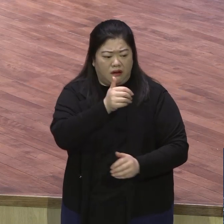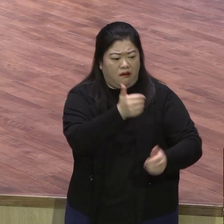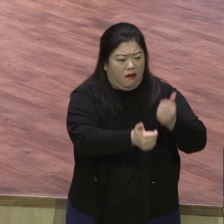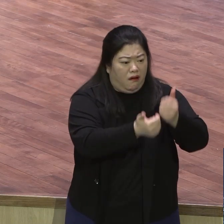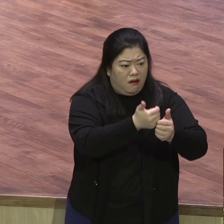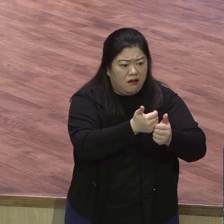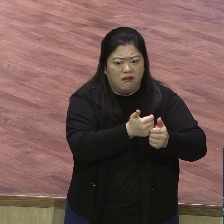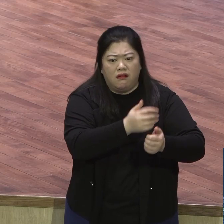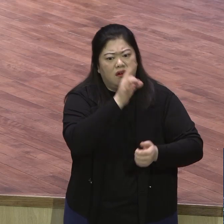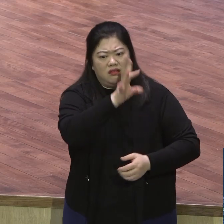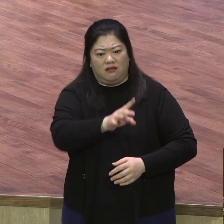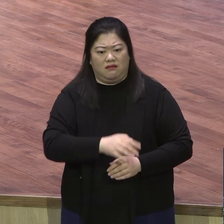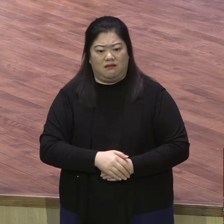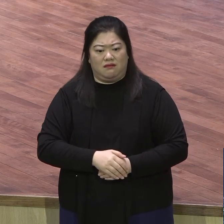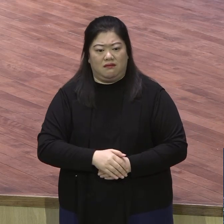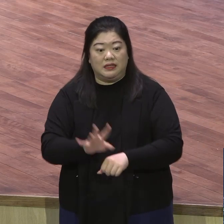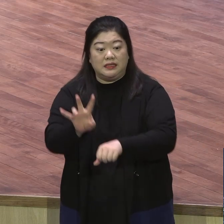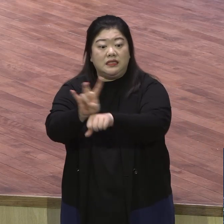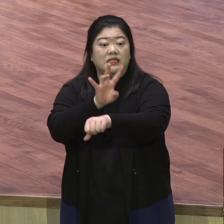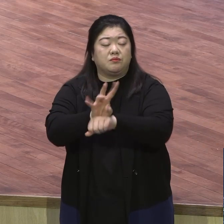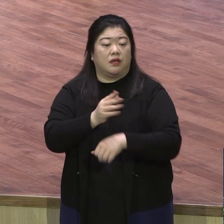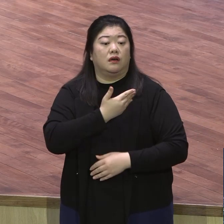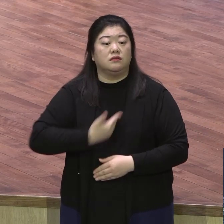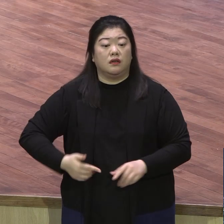제자의 삶을 살아야 되는데